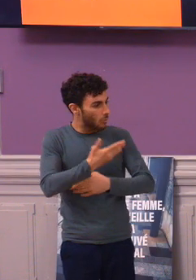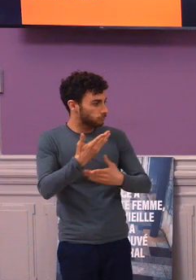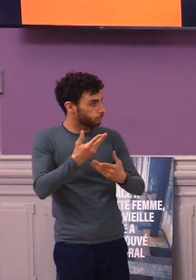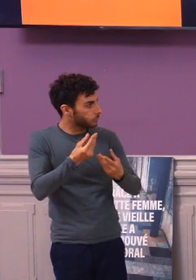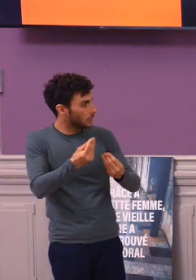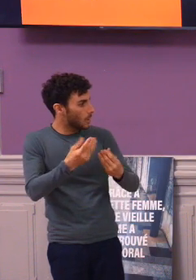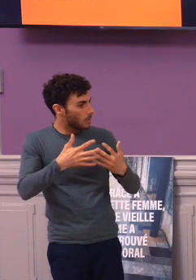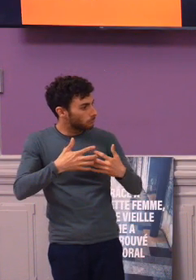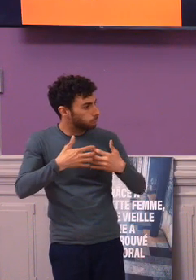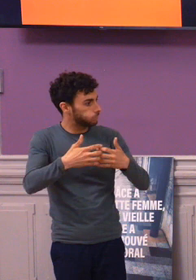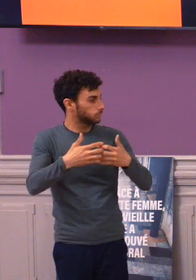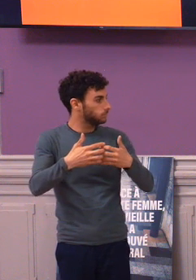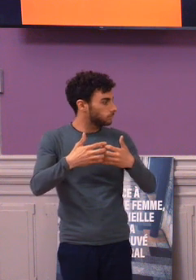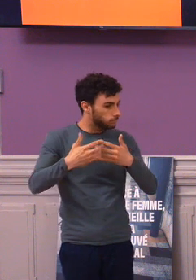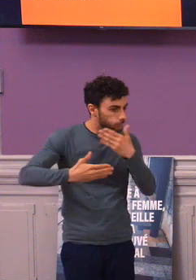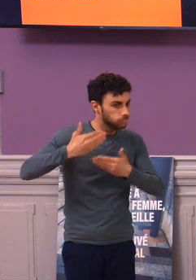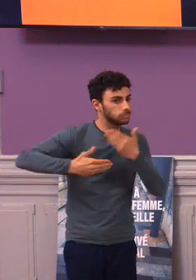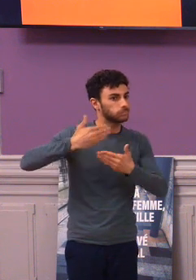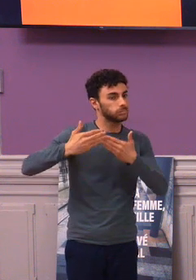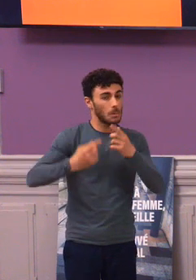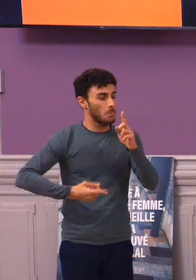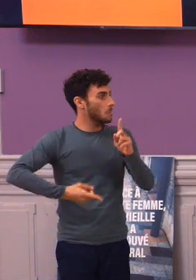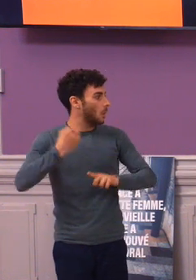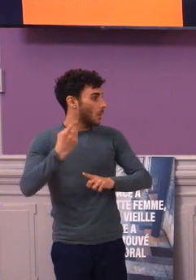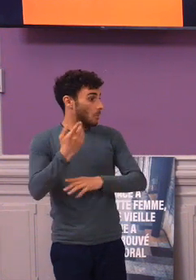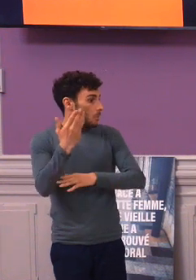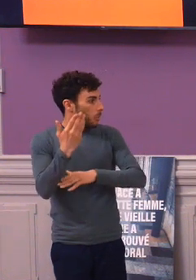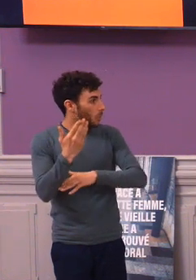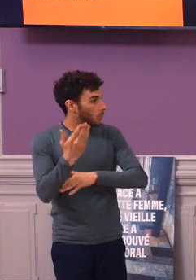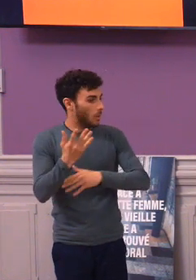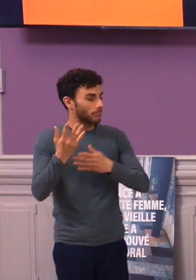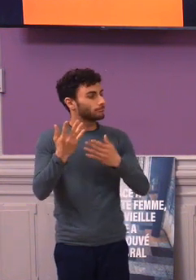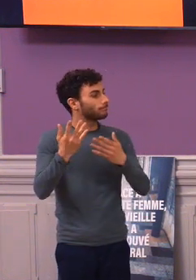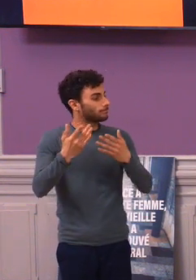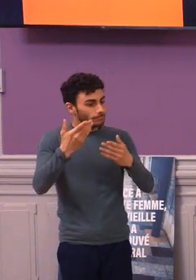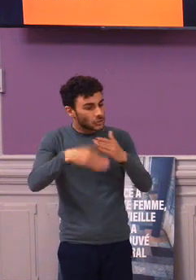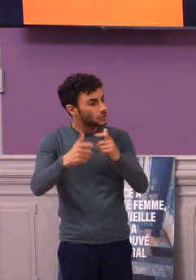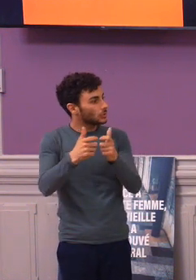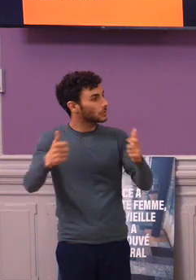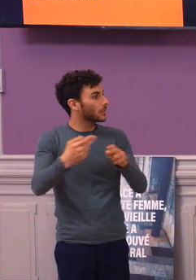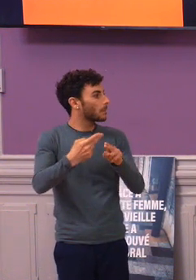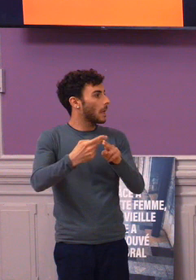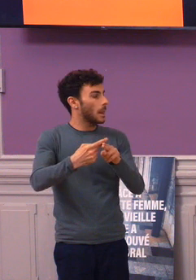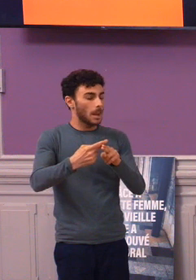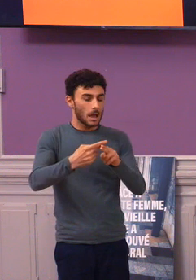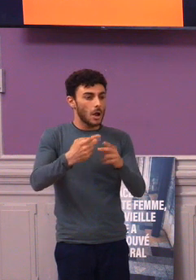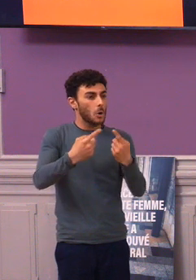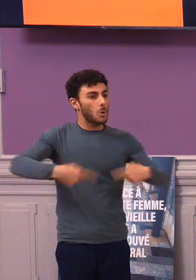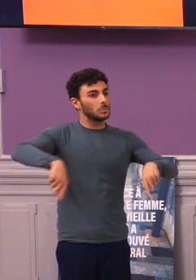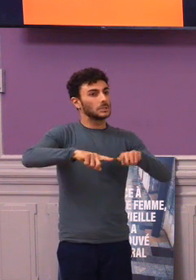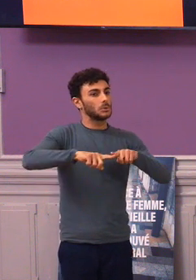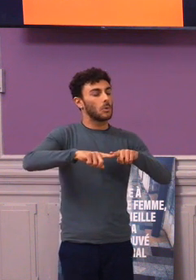une pièce rouage indispensable d'une instance qui s'appelle l'équipe réglementaire qui est la commission